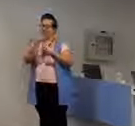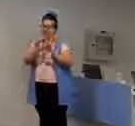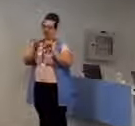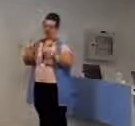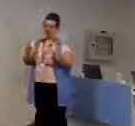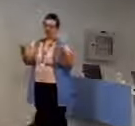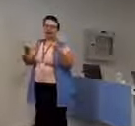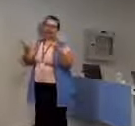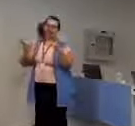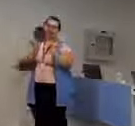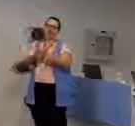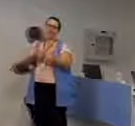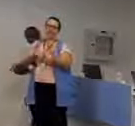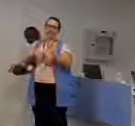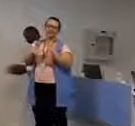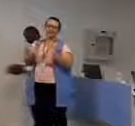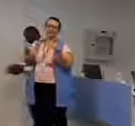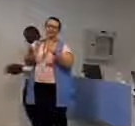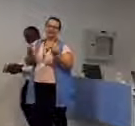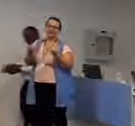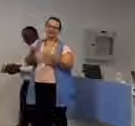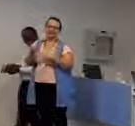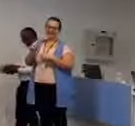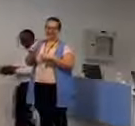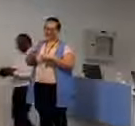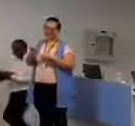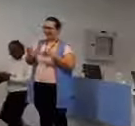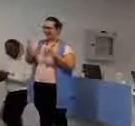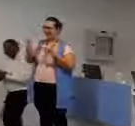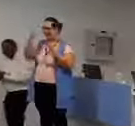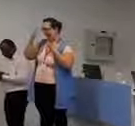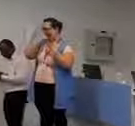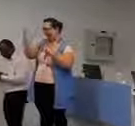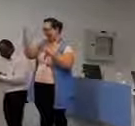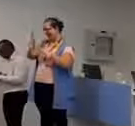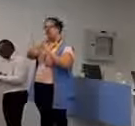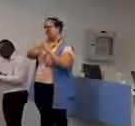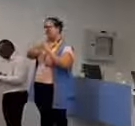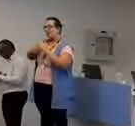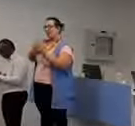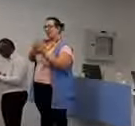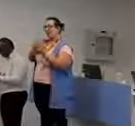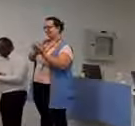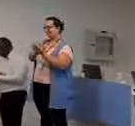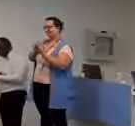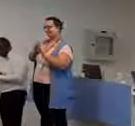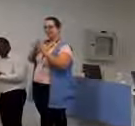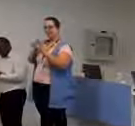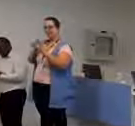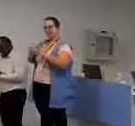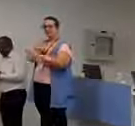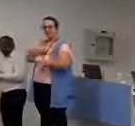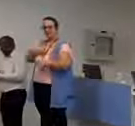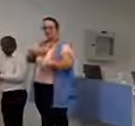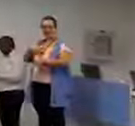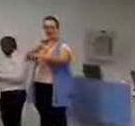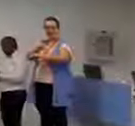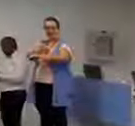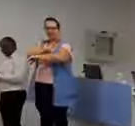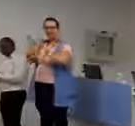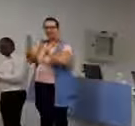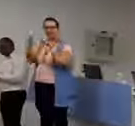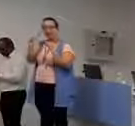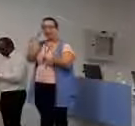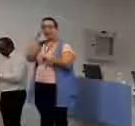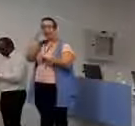mas está tudo certo agora. Queria agradecer primeiramente ao Senai, da Tema, nos dar essa oportunidade de